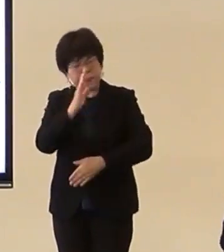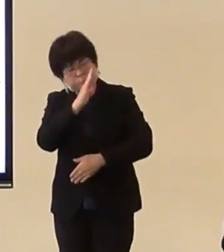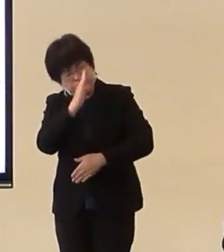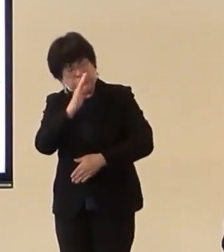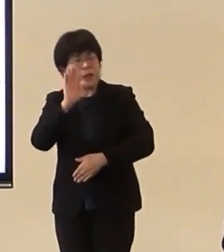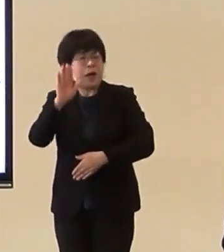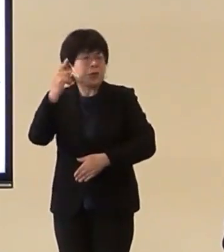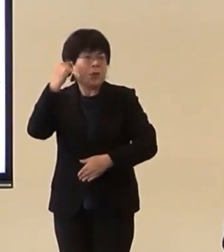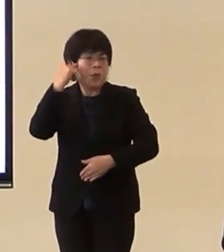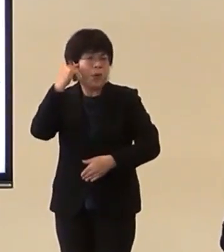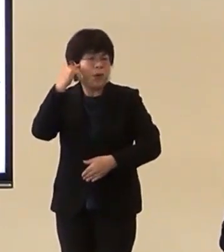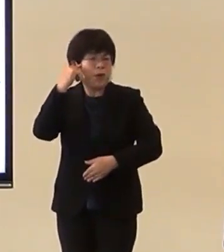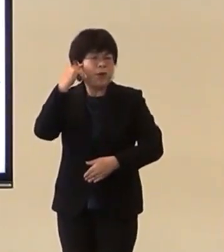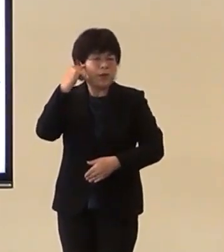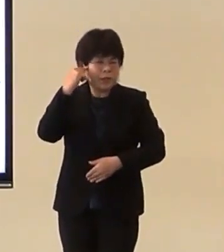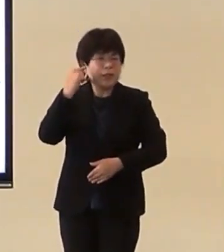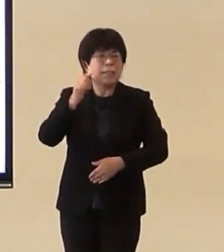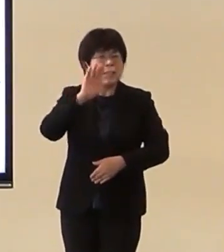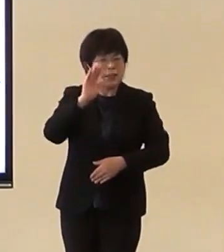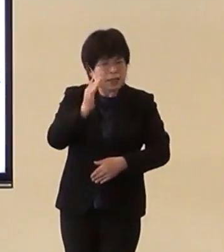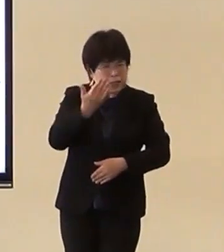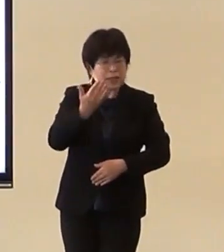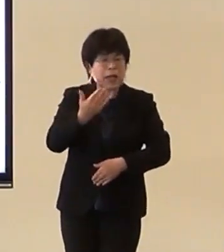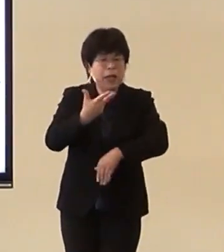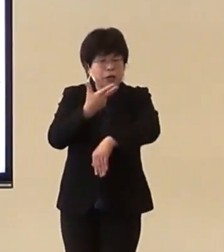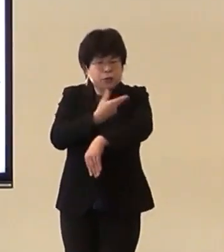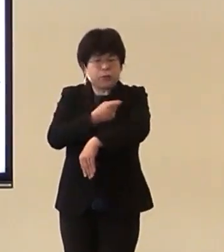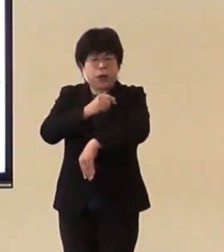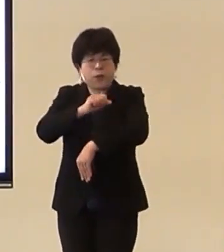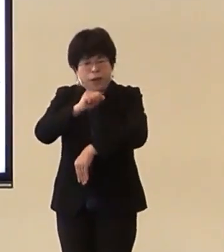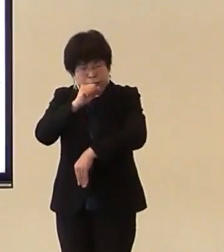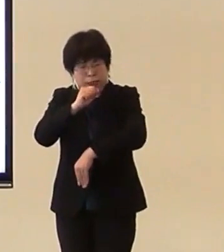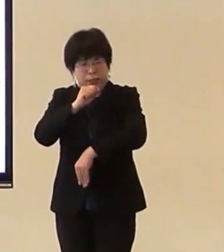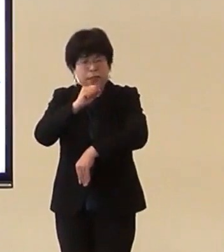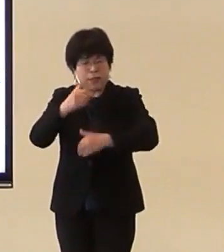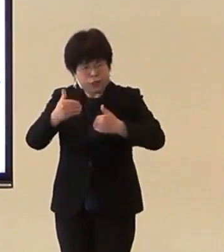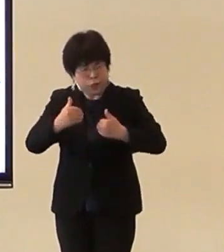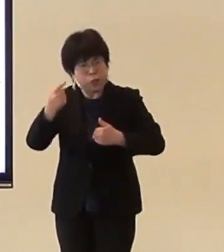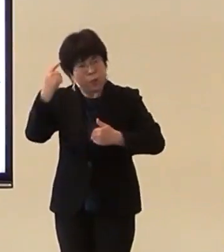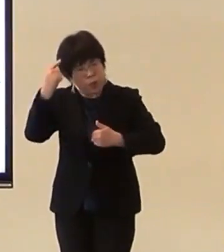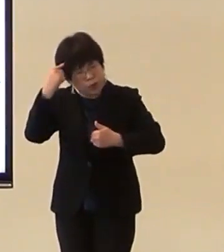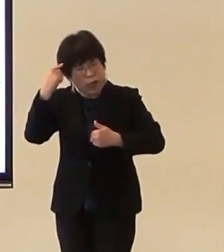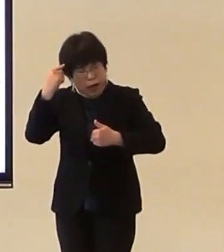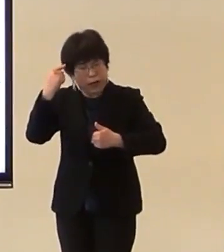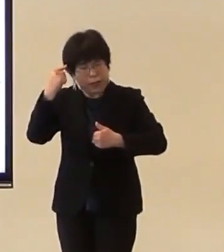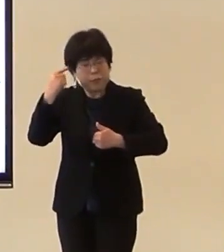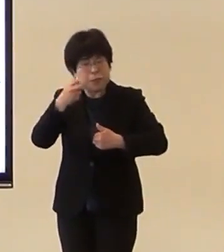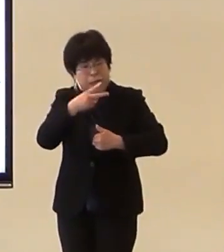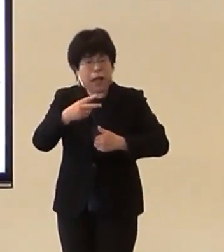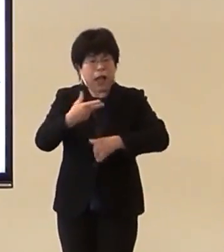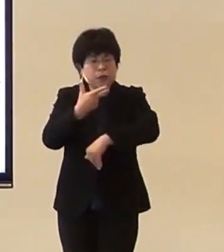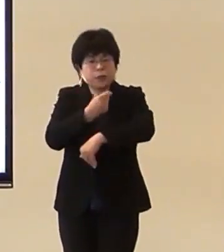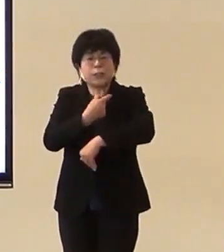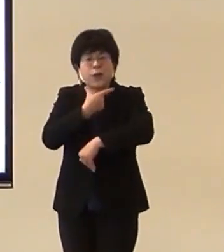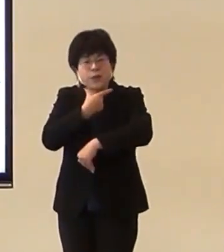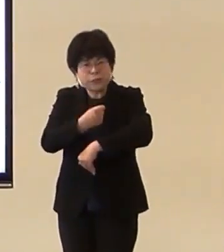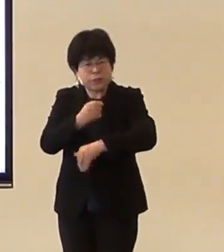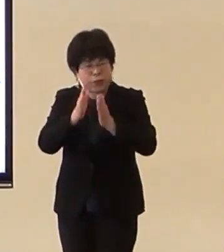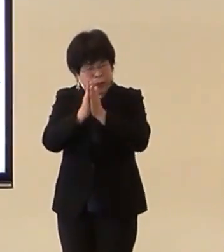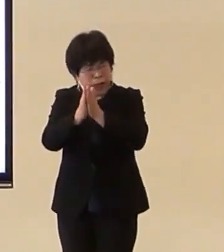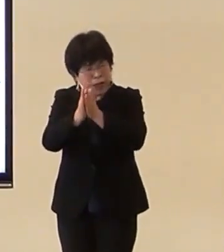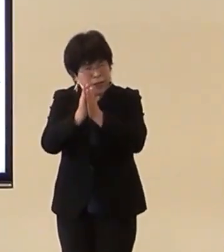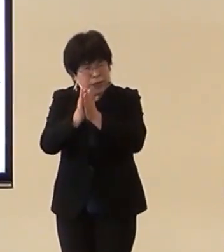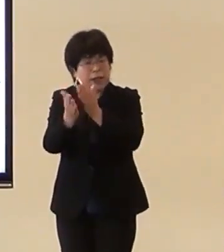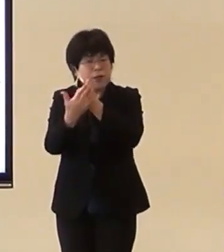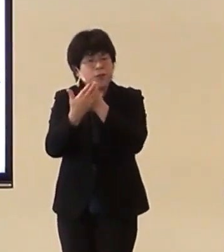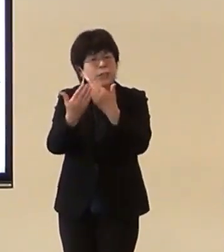った方が良ければもう本当に打っていただくように協力するようなこともしなきゃいけないですし、また打った後違ったことでです